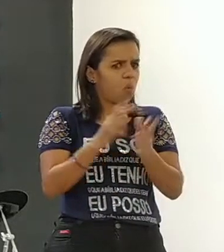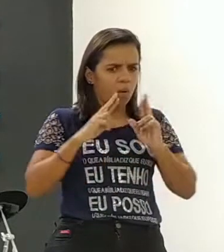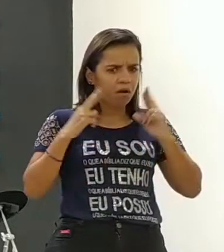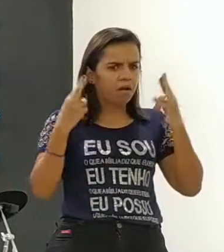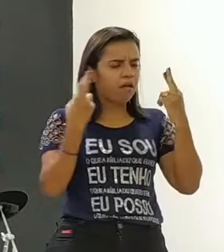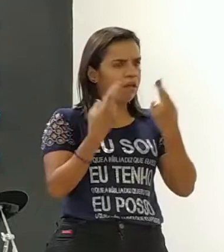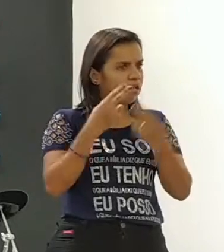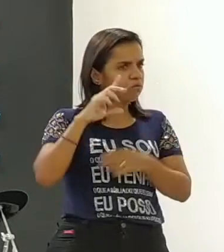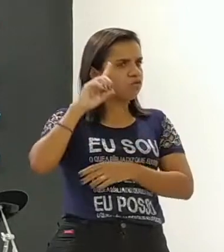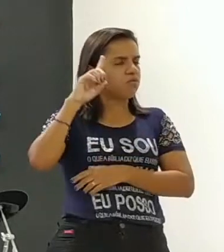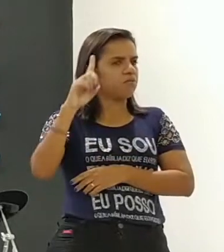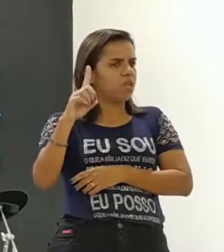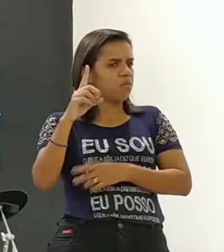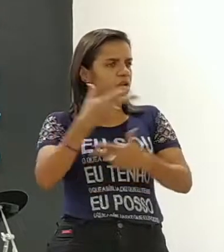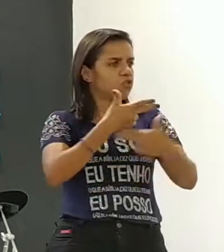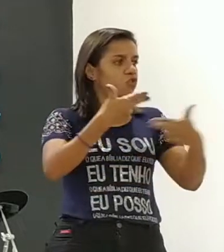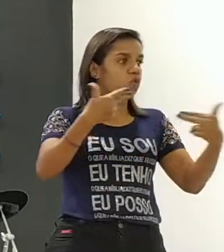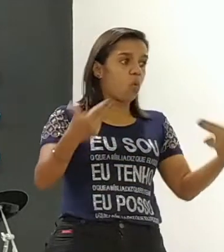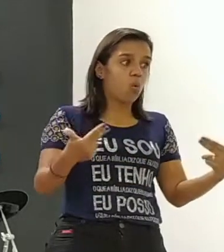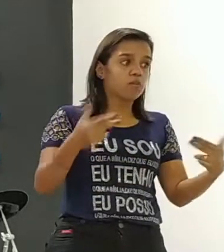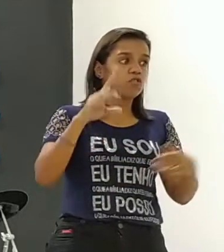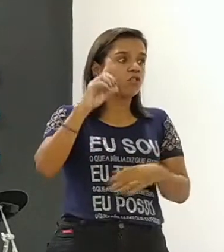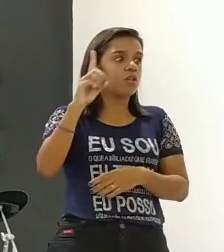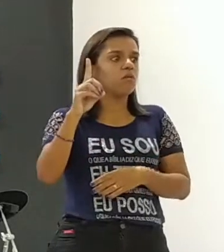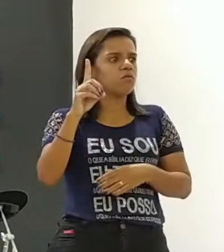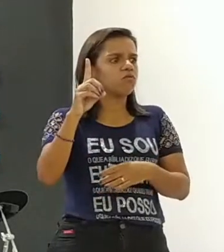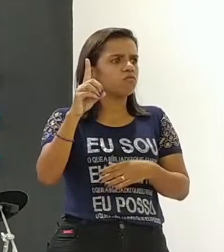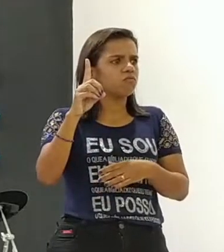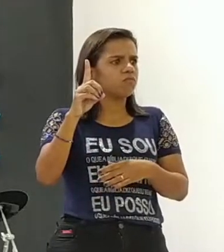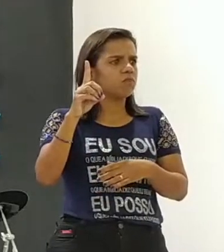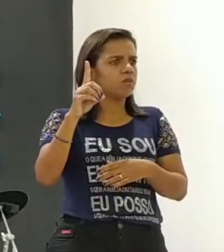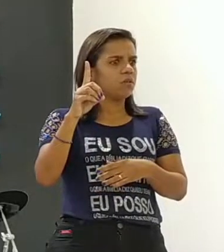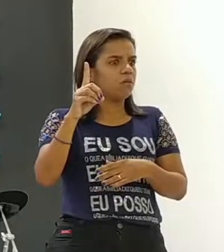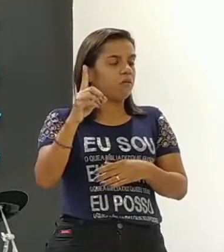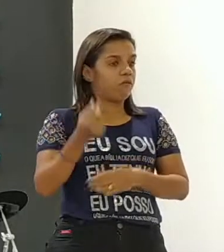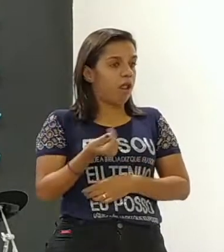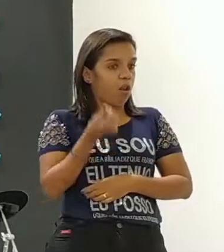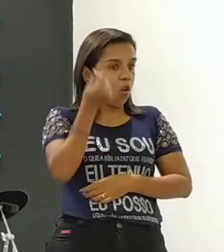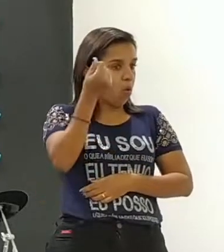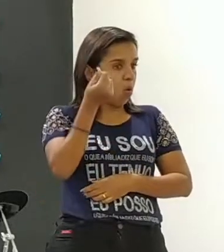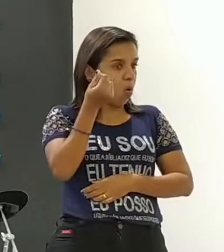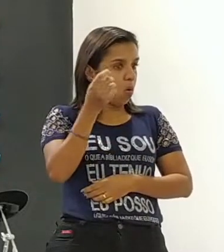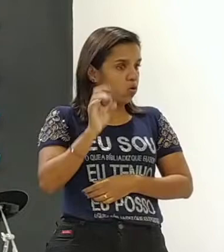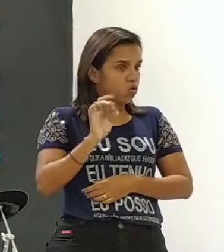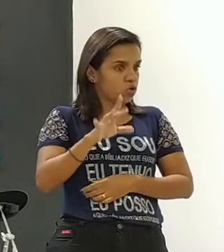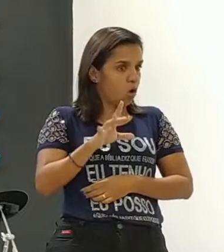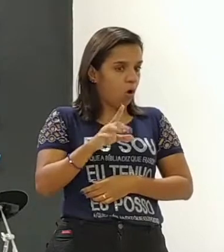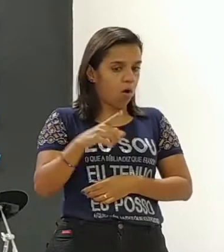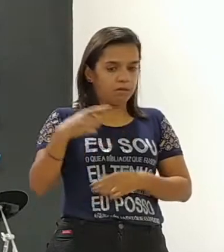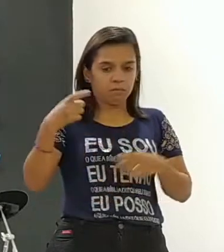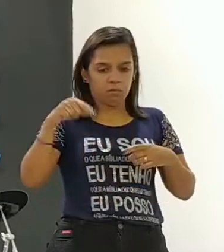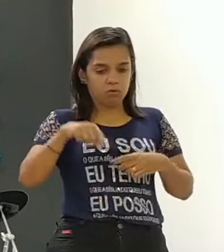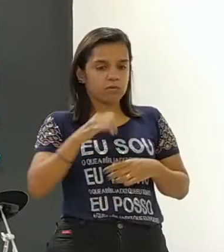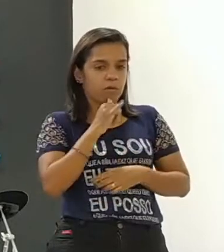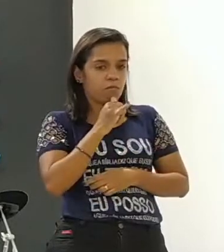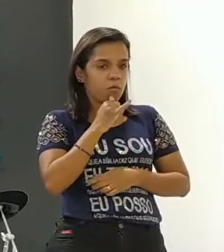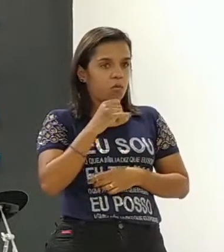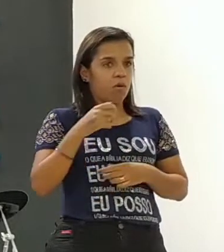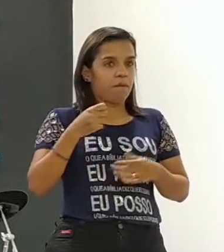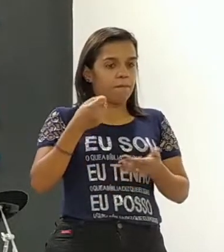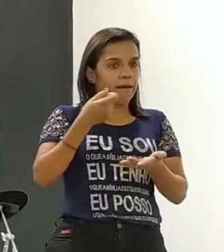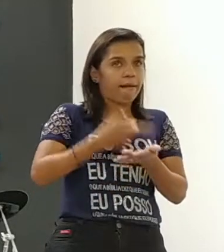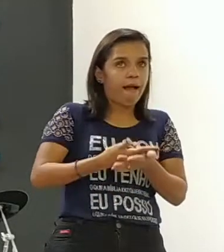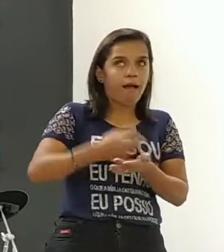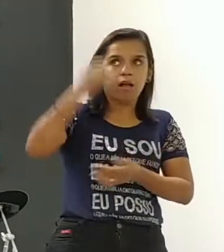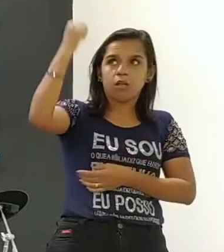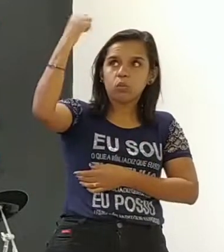reino de Deus? Quanto custa as coisas de Deus? E eu não estou falando quanto custa somente do aluguel desse templo, da luz